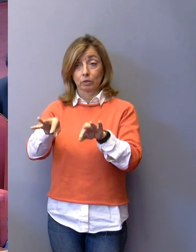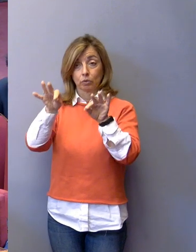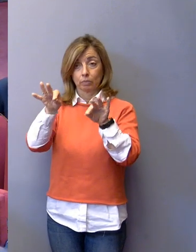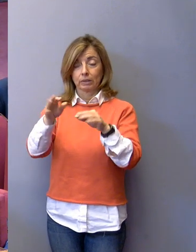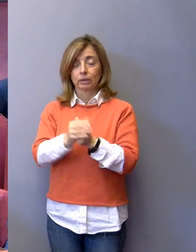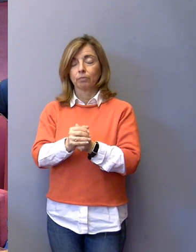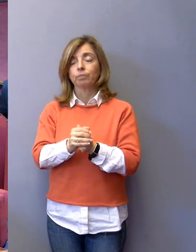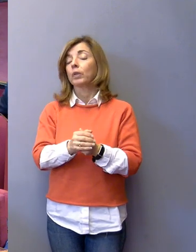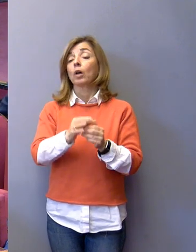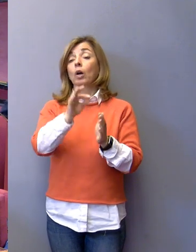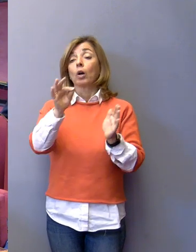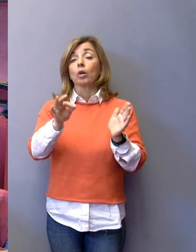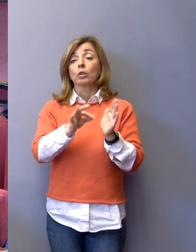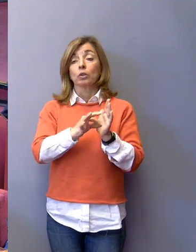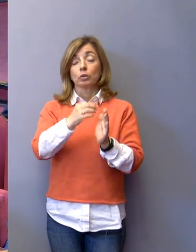1